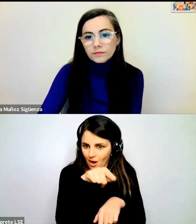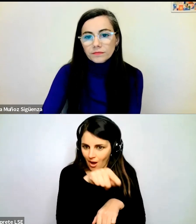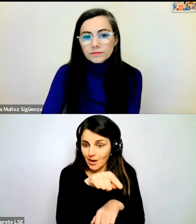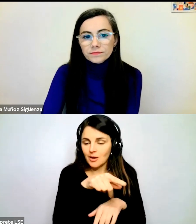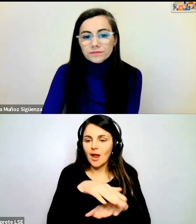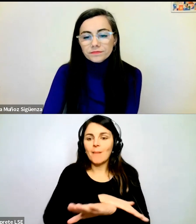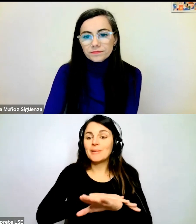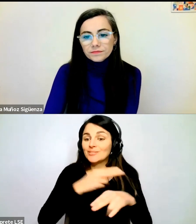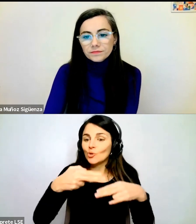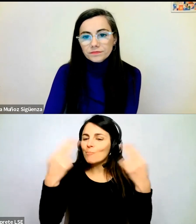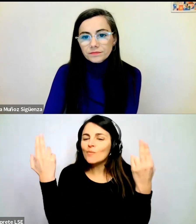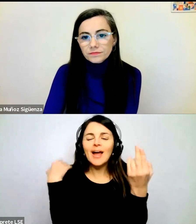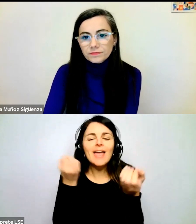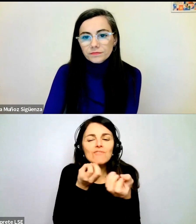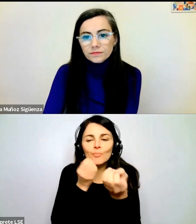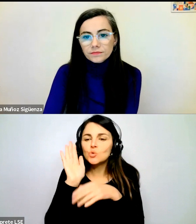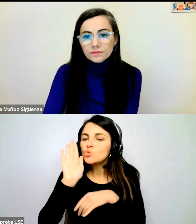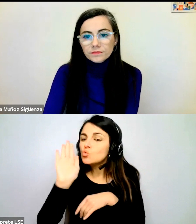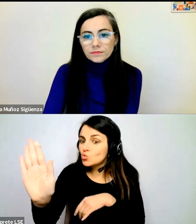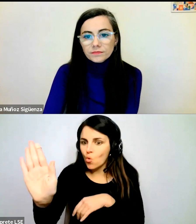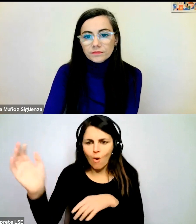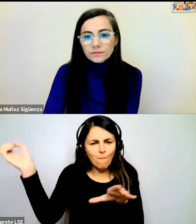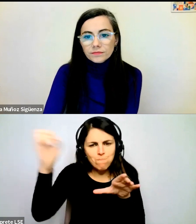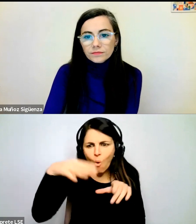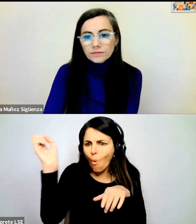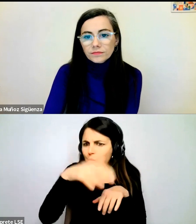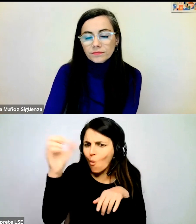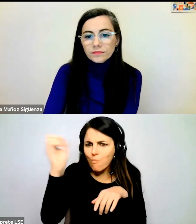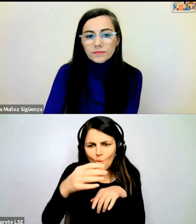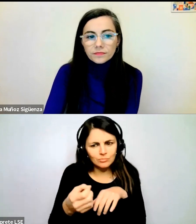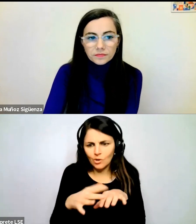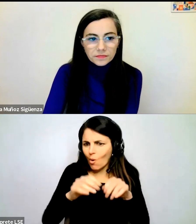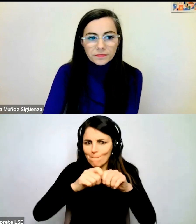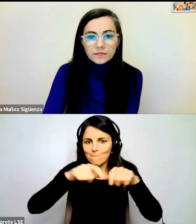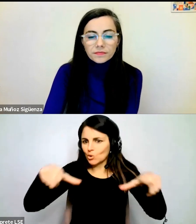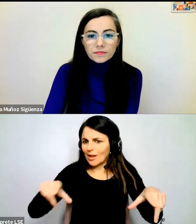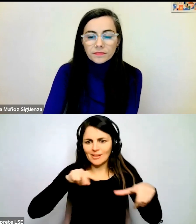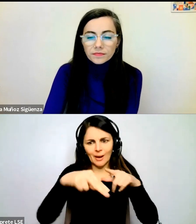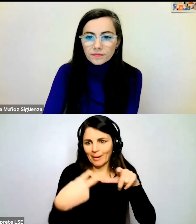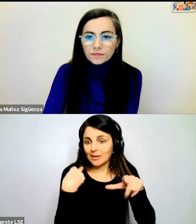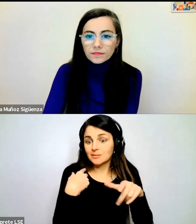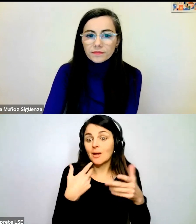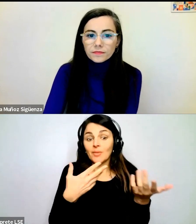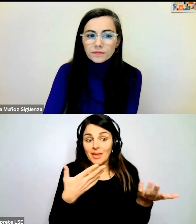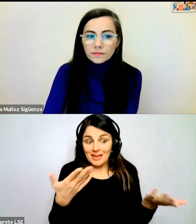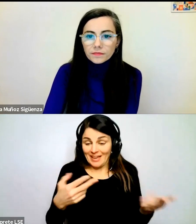públicas cuelgan toda la información que es de interés para los ciudadanos. Que es muy interesante para los